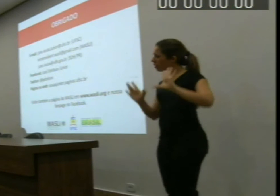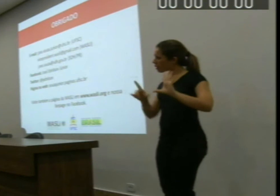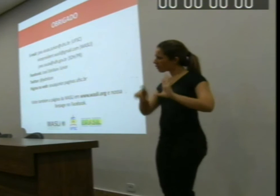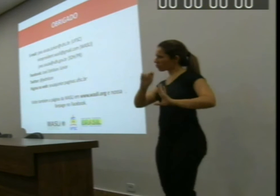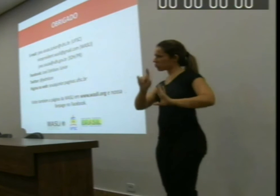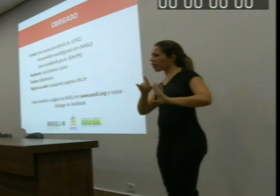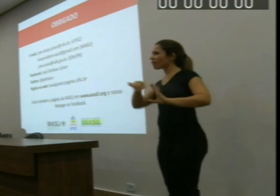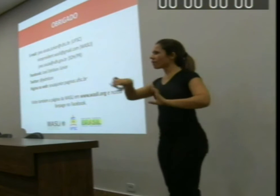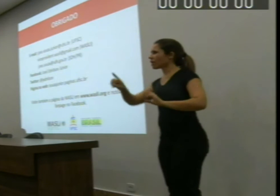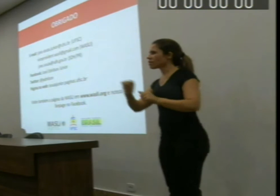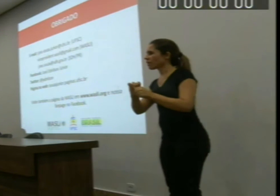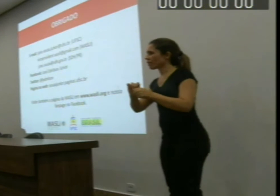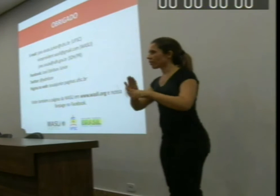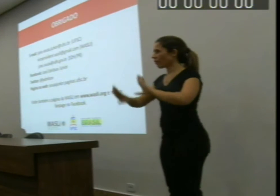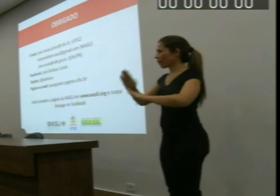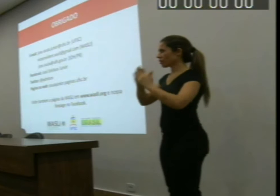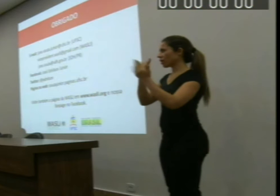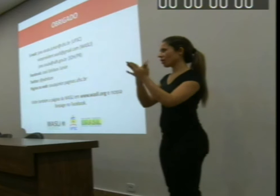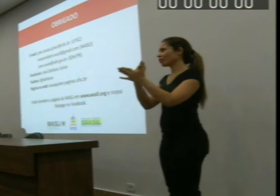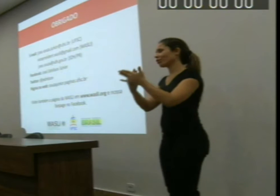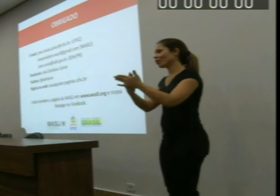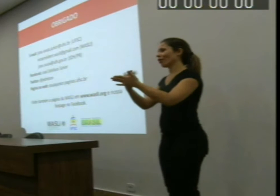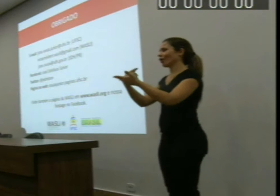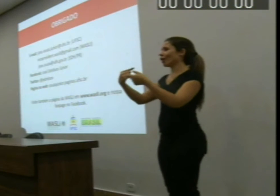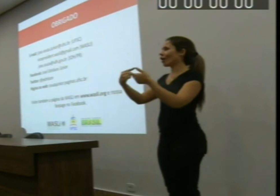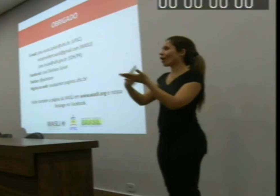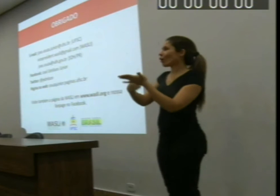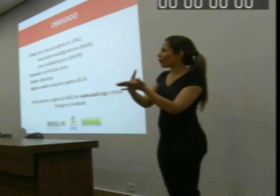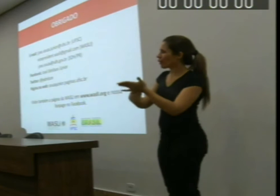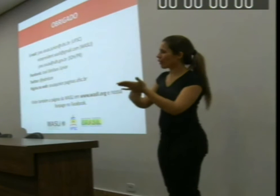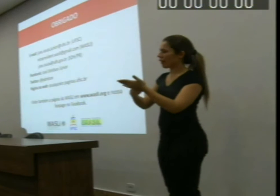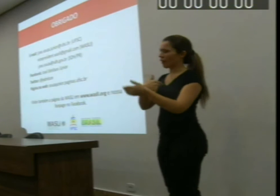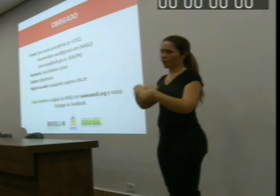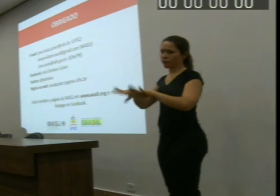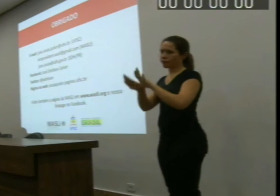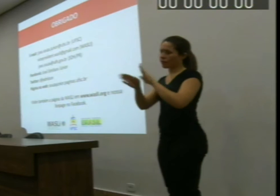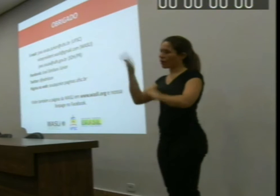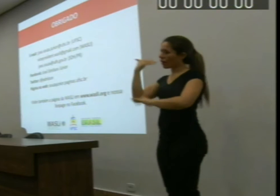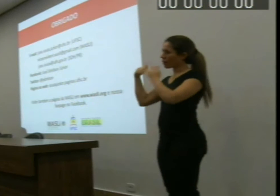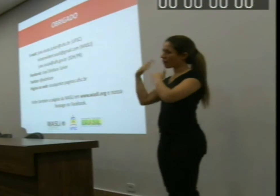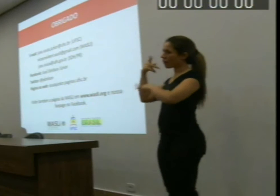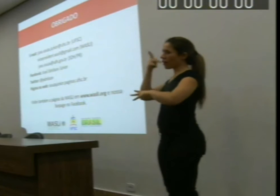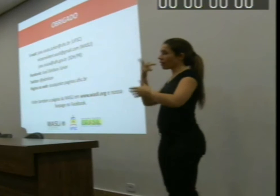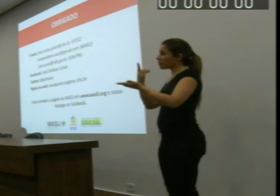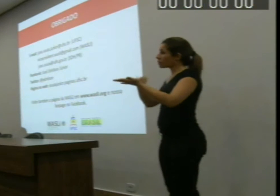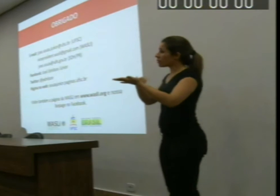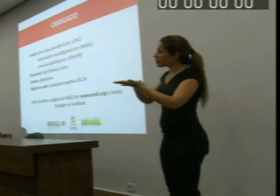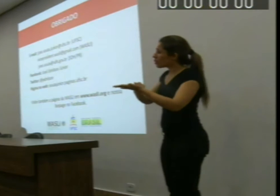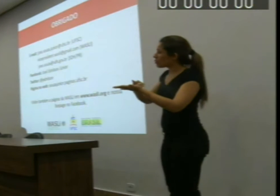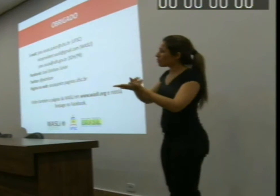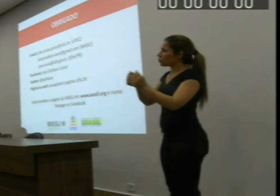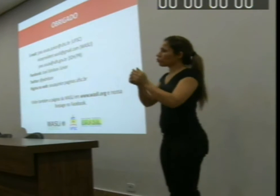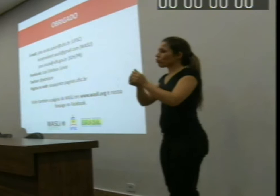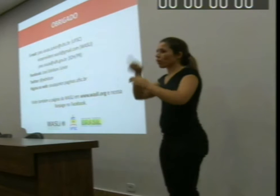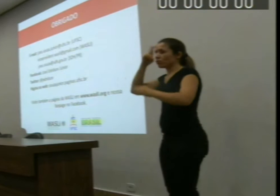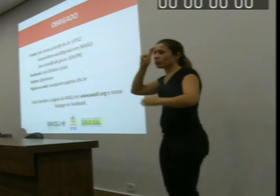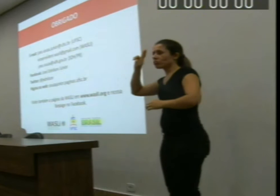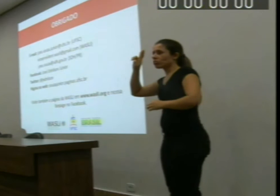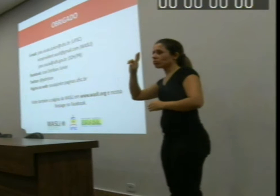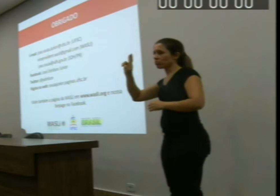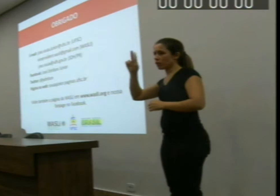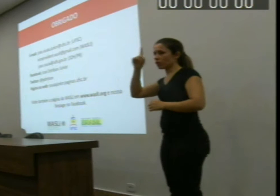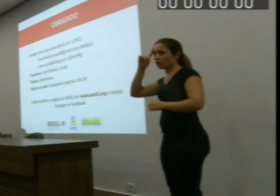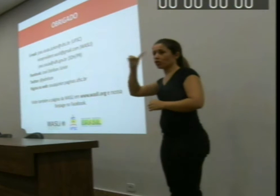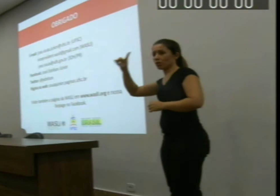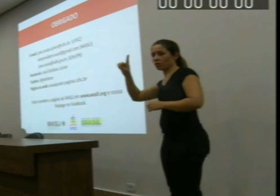pode negociar com ele para fazer como eu também já fui intérprete educacional e eu negociei com com a direção para fazer atividades que não